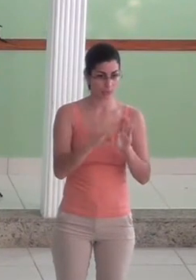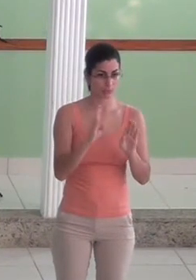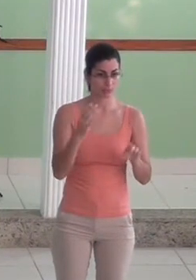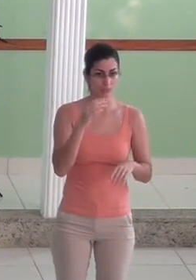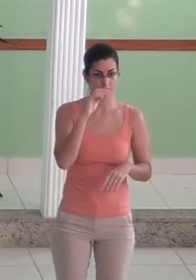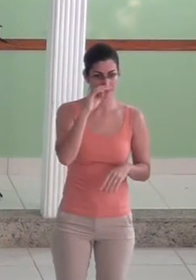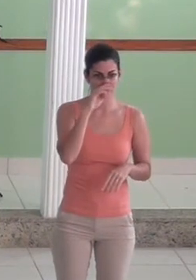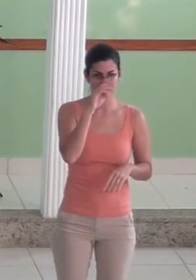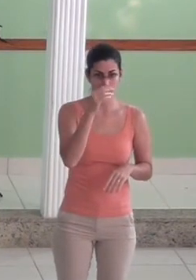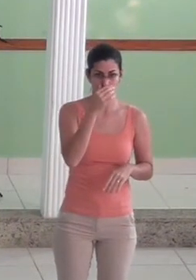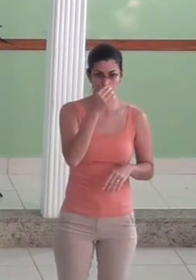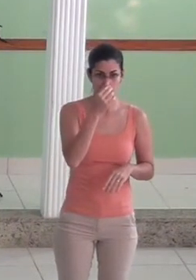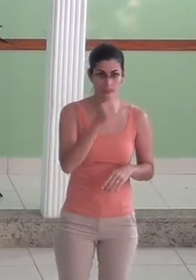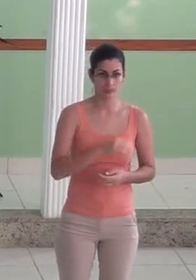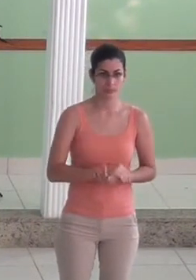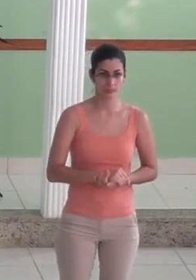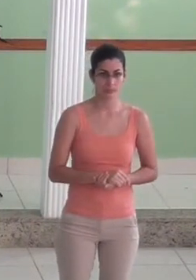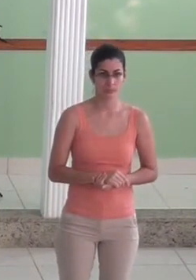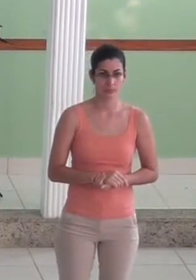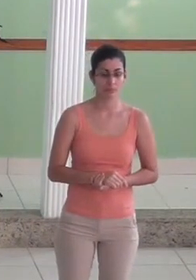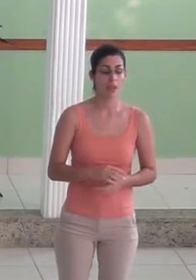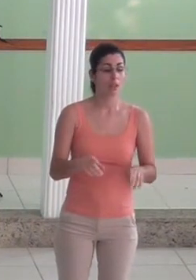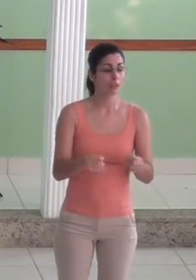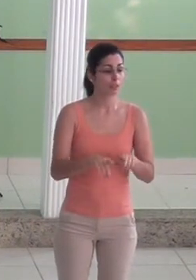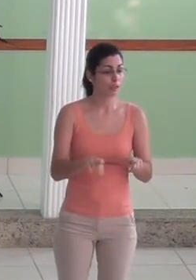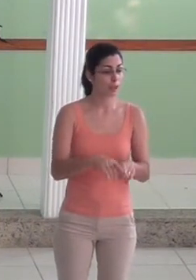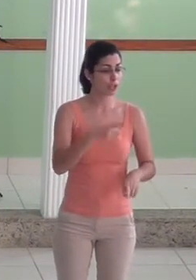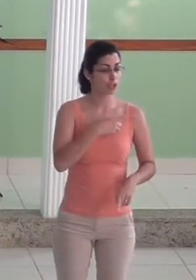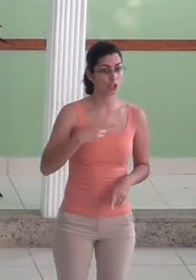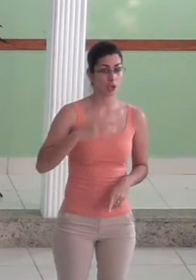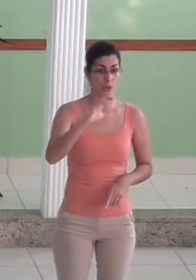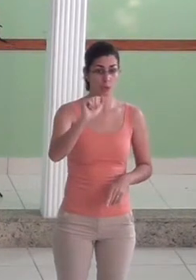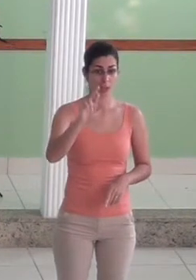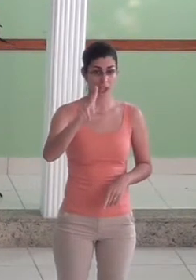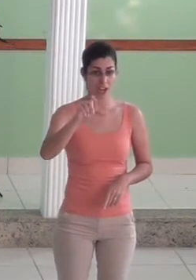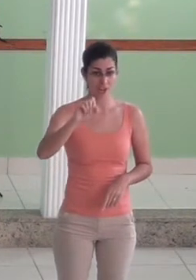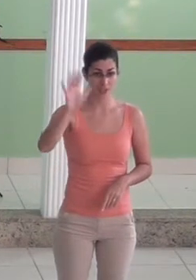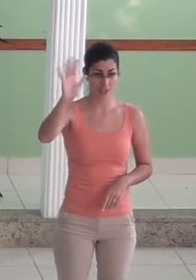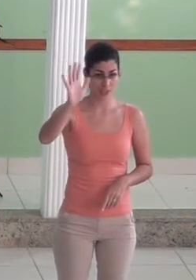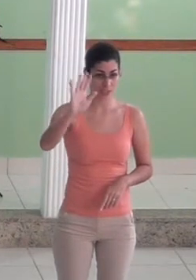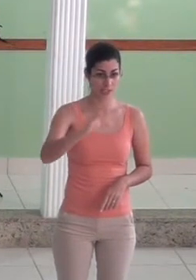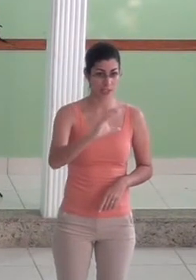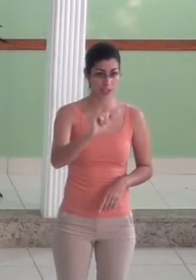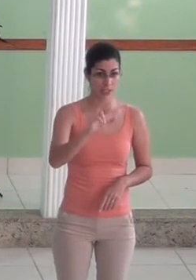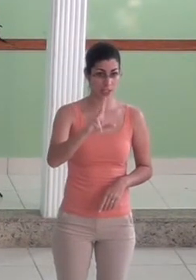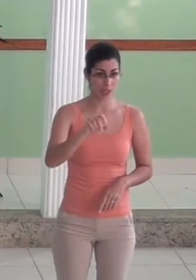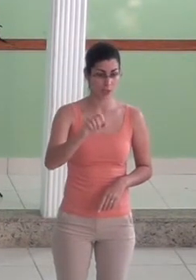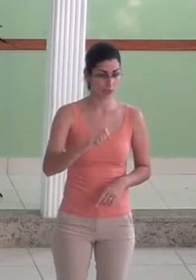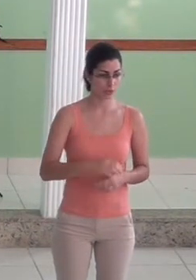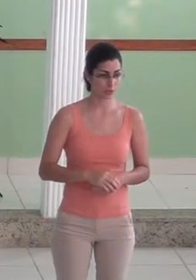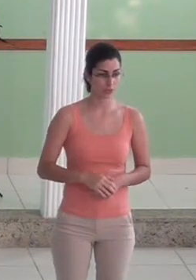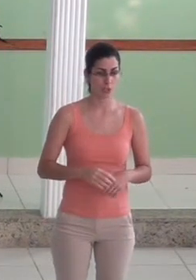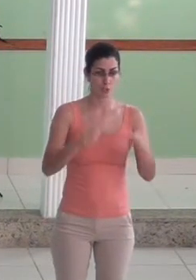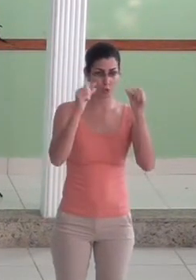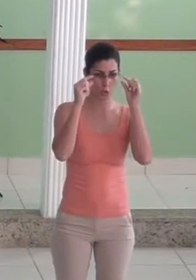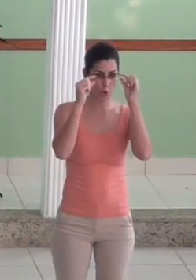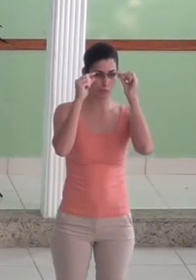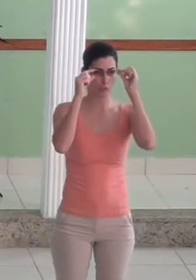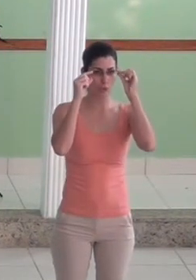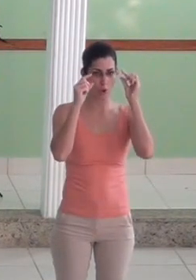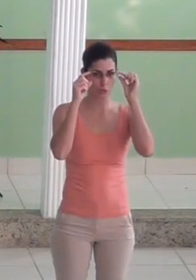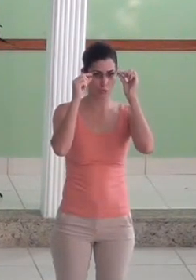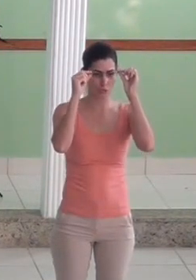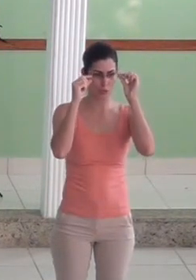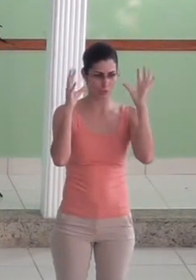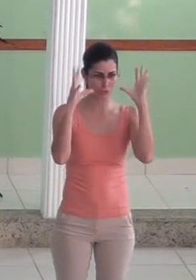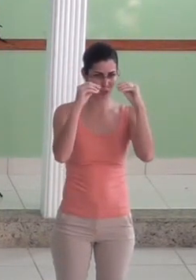Não está. Ali, ó, irmão Carlos. Não, irmão Carlos está ali, ó, estiloso, de óculos escuros,